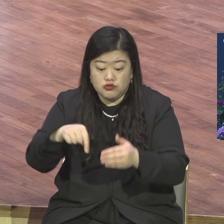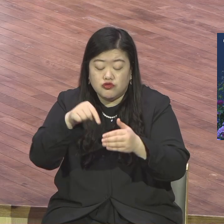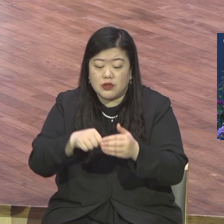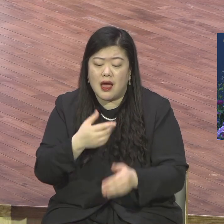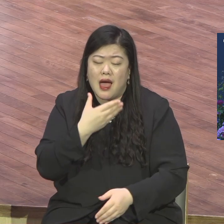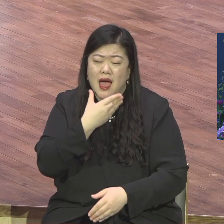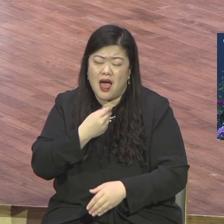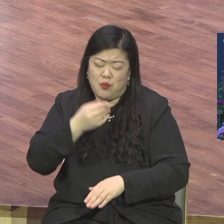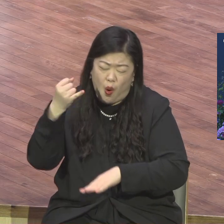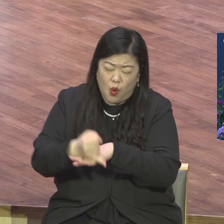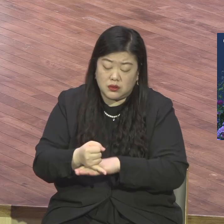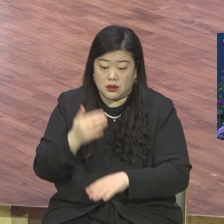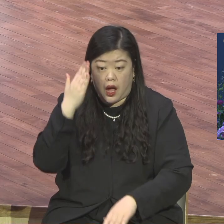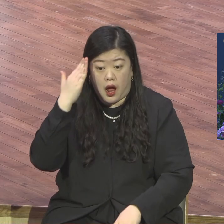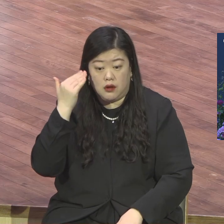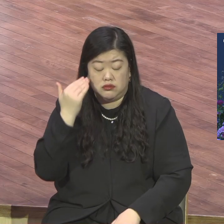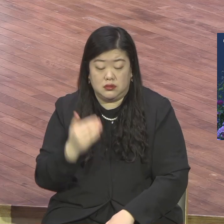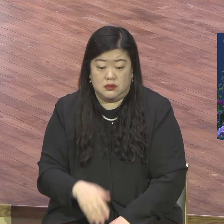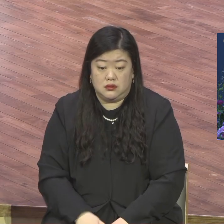행복지수가.